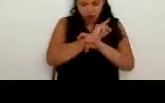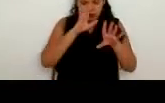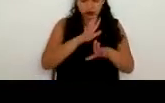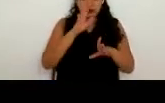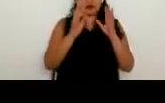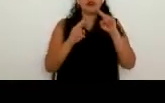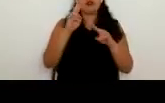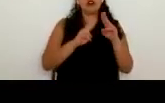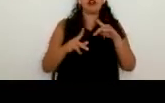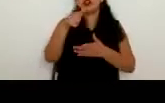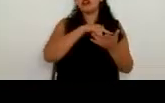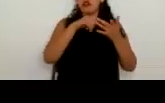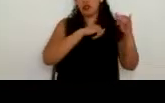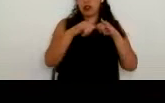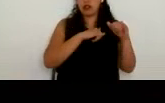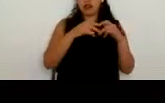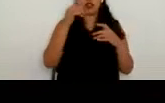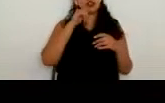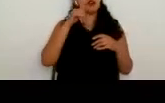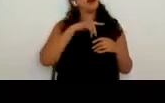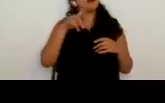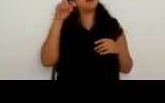supuesto el sexo